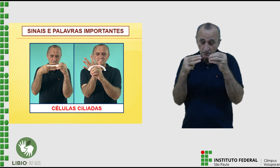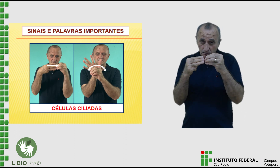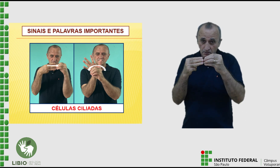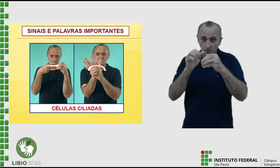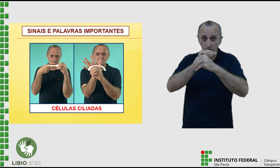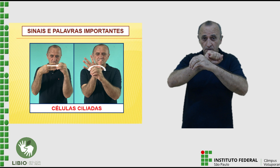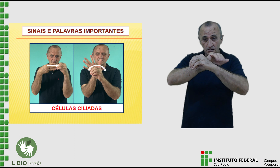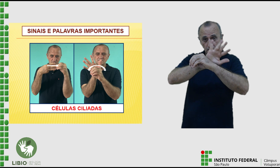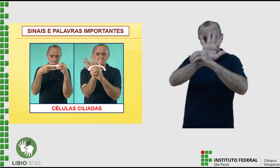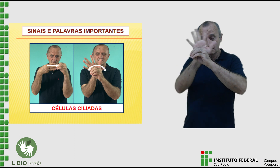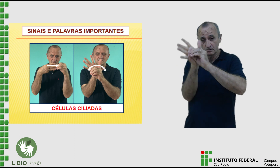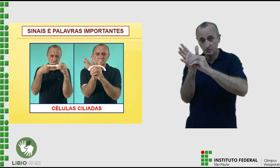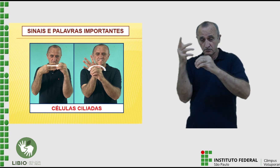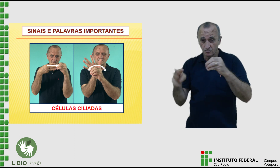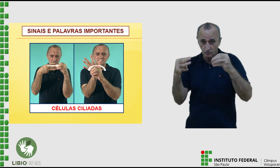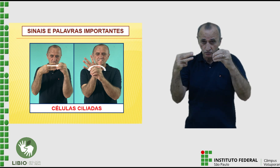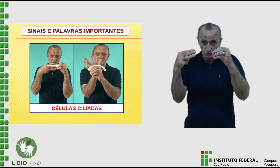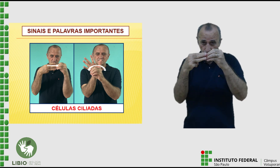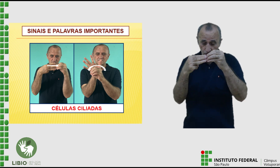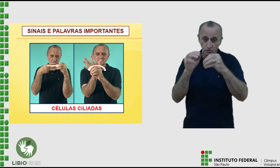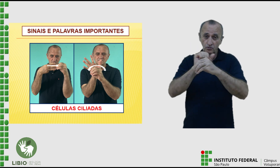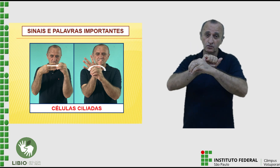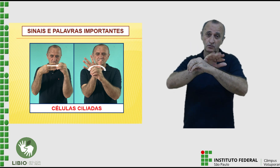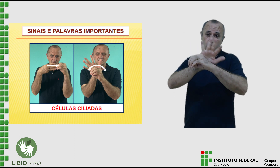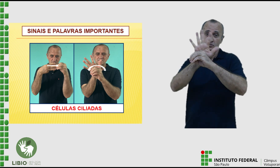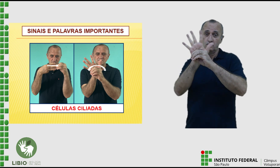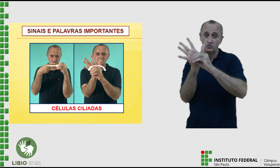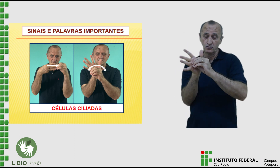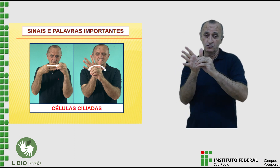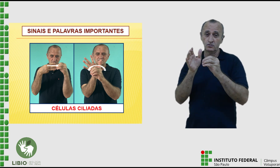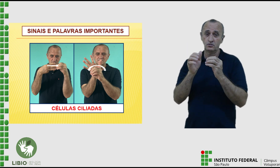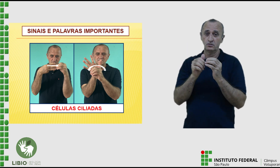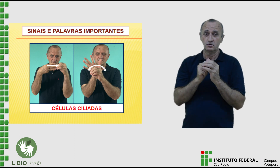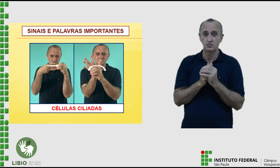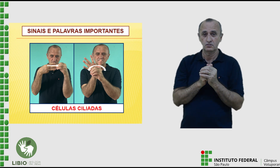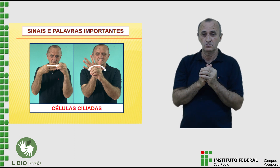Células ciladas, células ciladas.